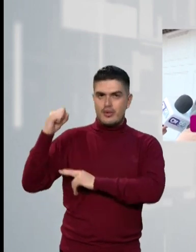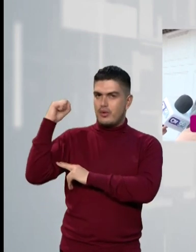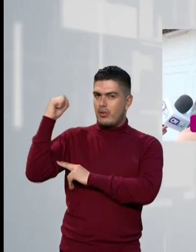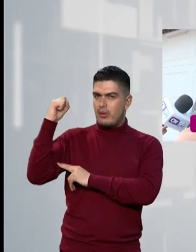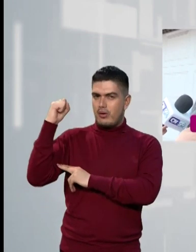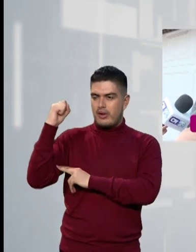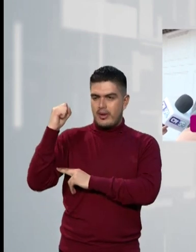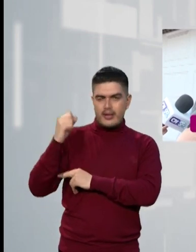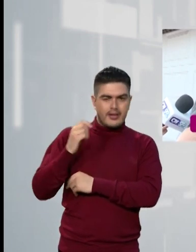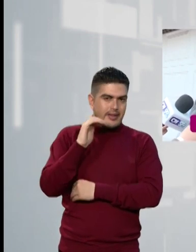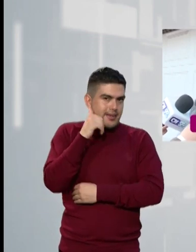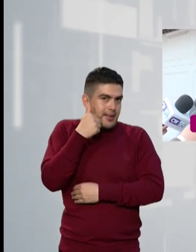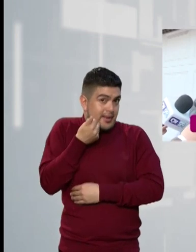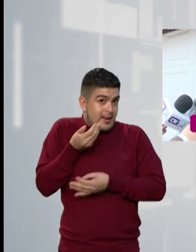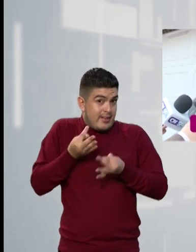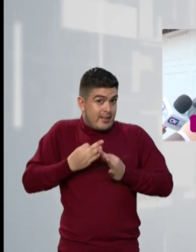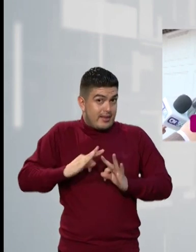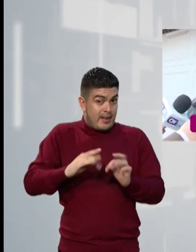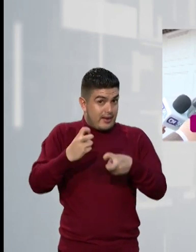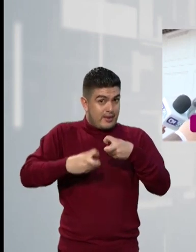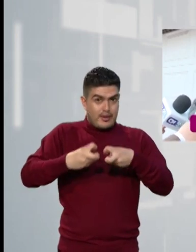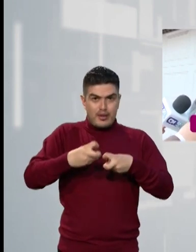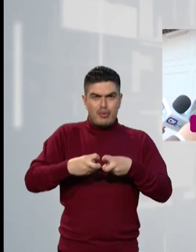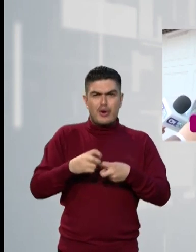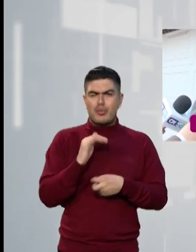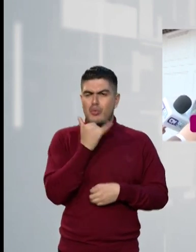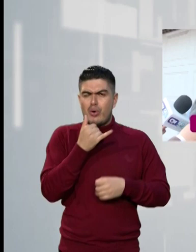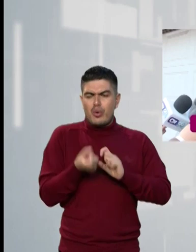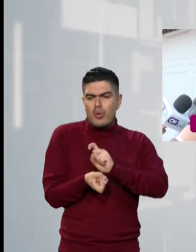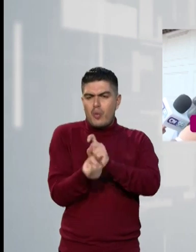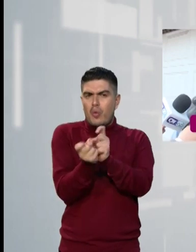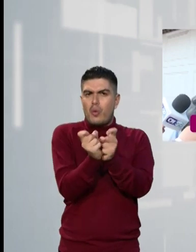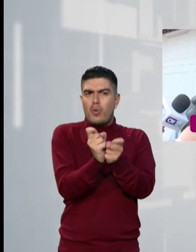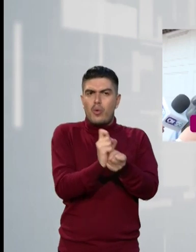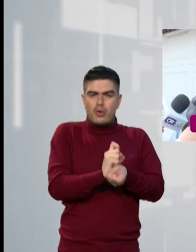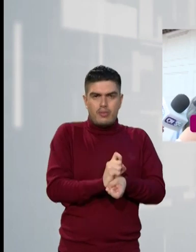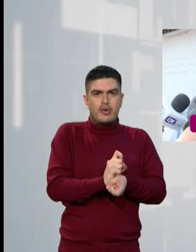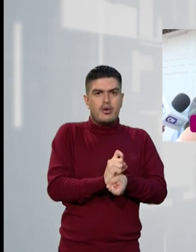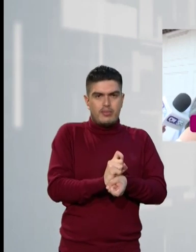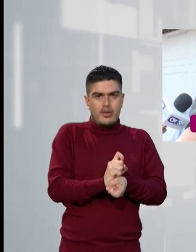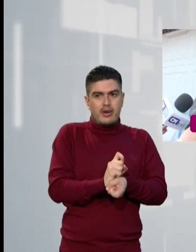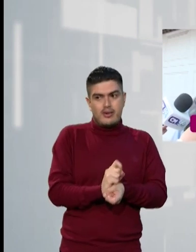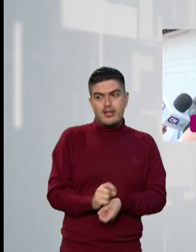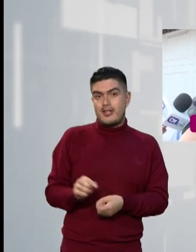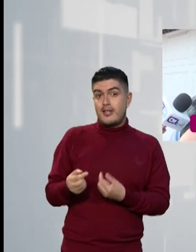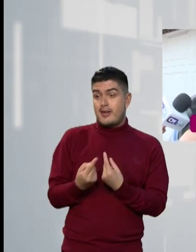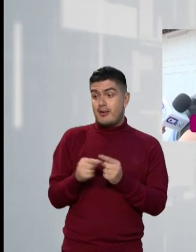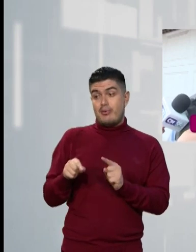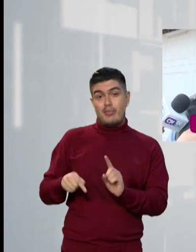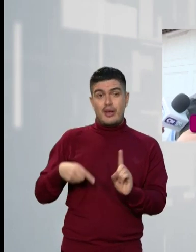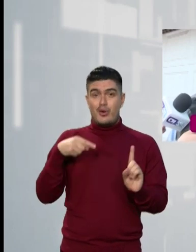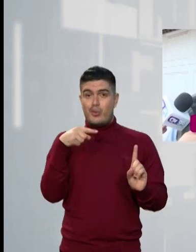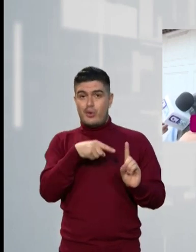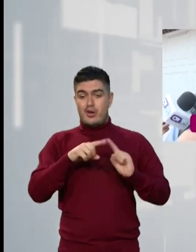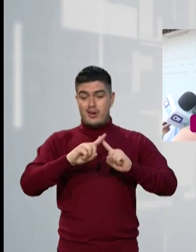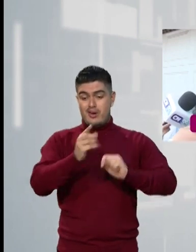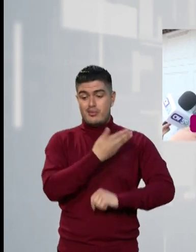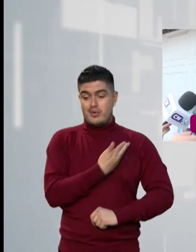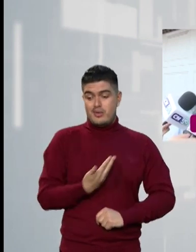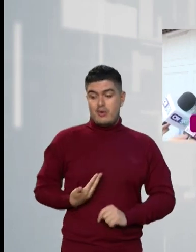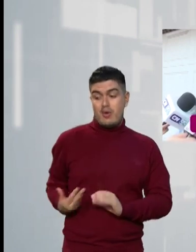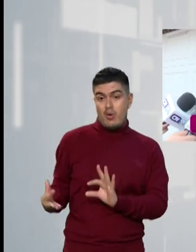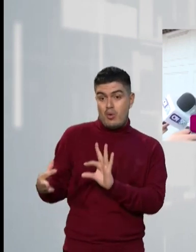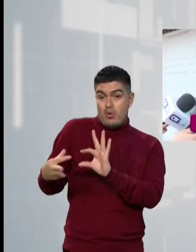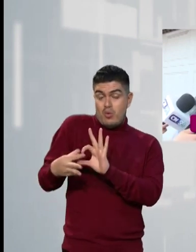de rectificar pero no de insistir en un error que le costó digamos todo su prestigio como presidente como persona Y como ser humano porque también está involucrado en